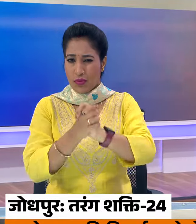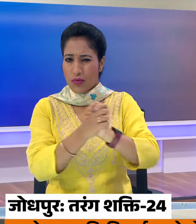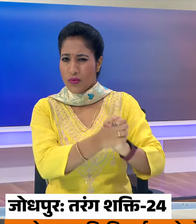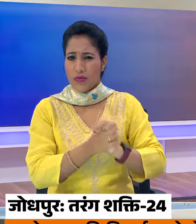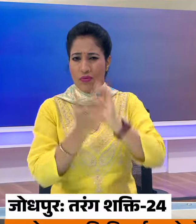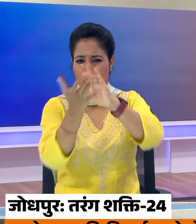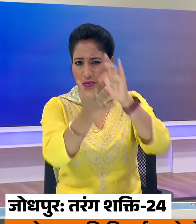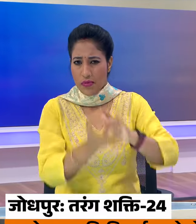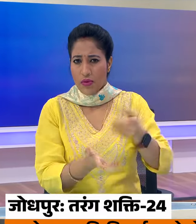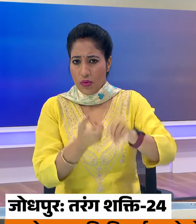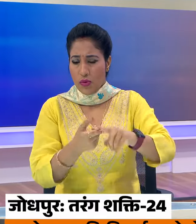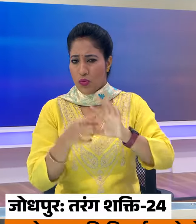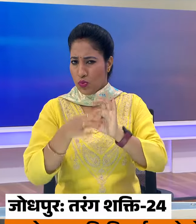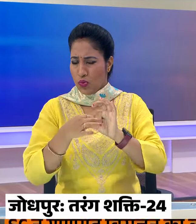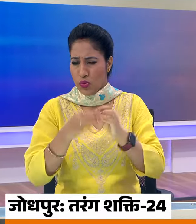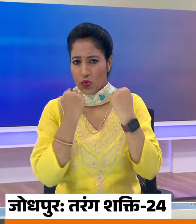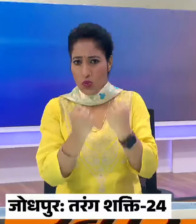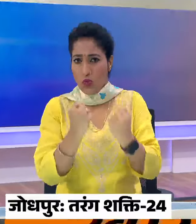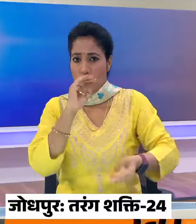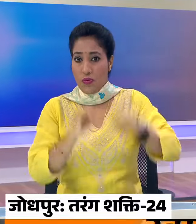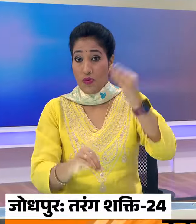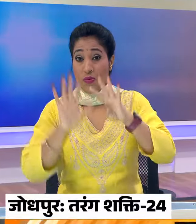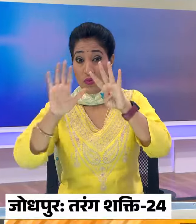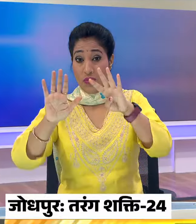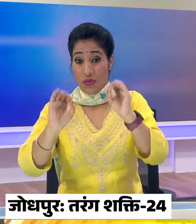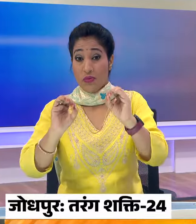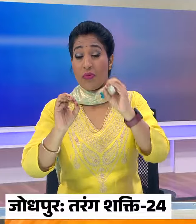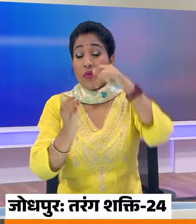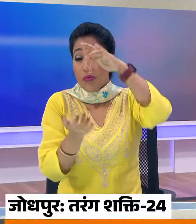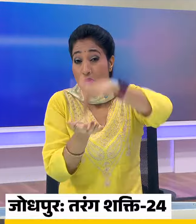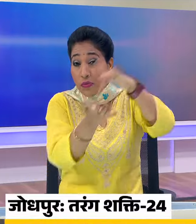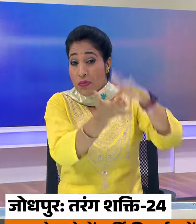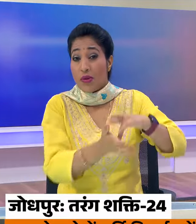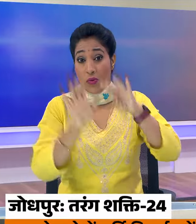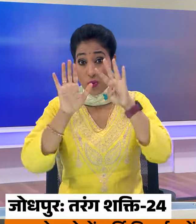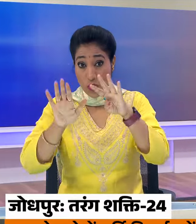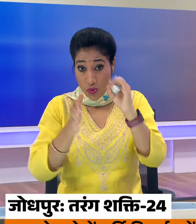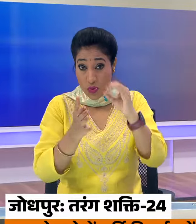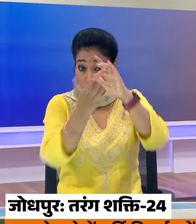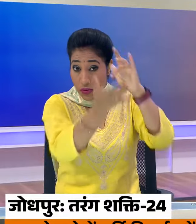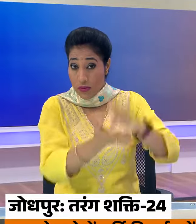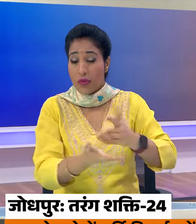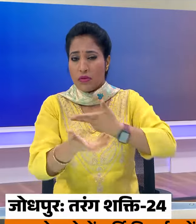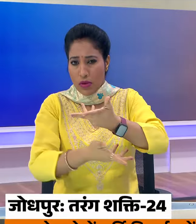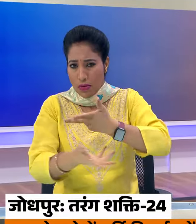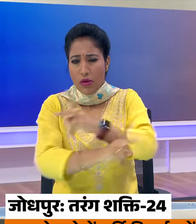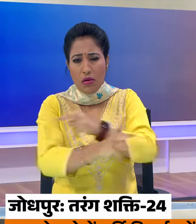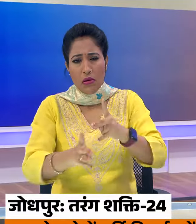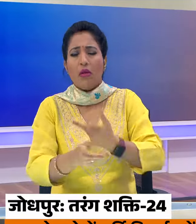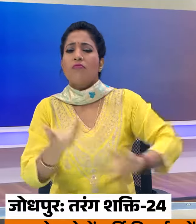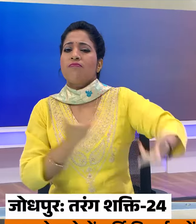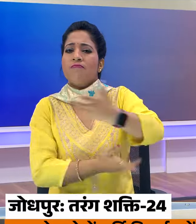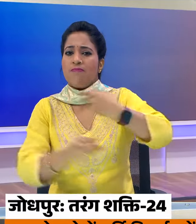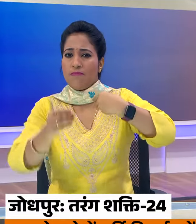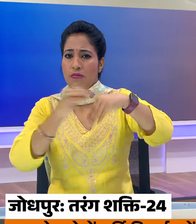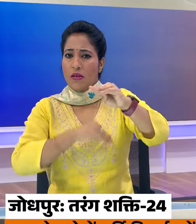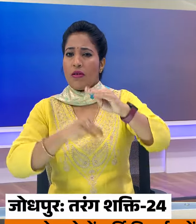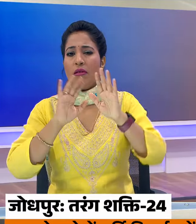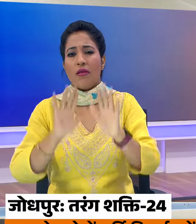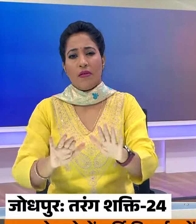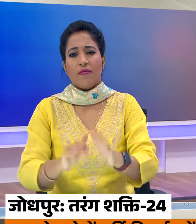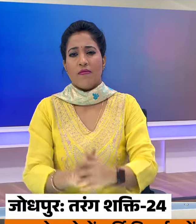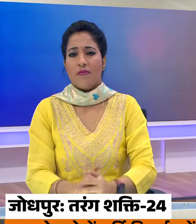रक्षा संबंधों को किया मजबूत। 90 देशों में सैन्य साजो सामान का निर्यात कर रहा है भारत।